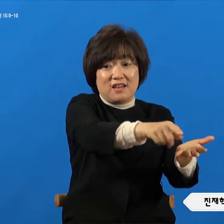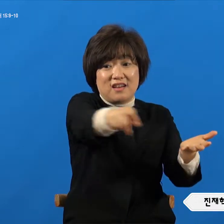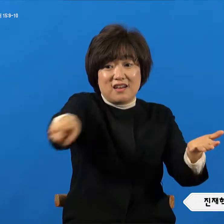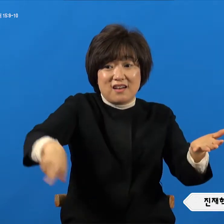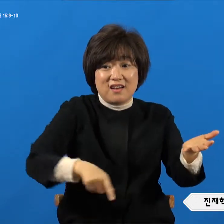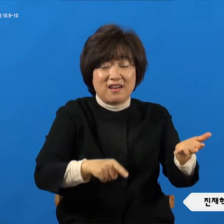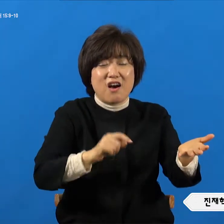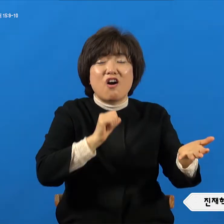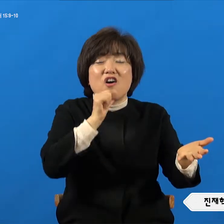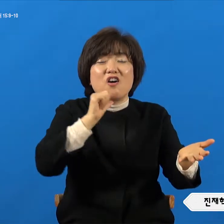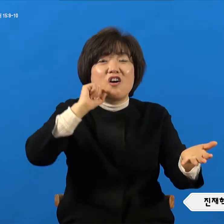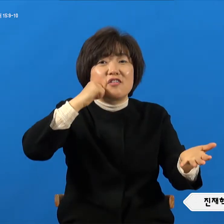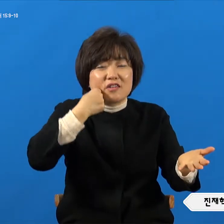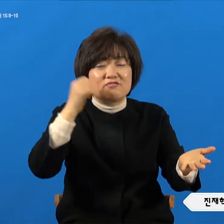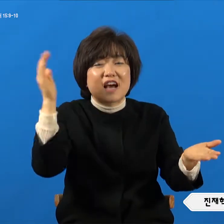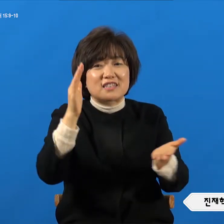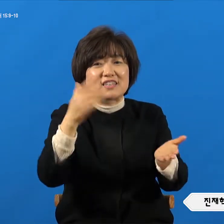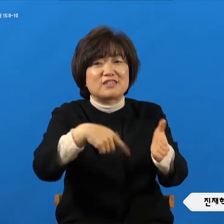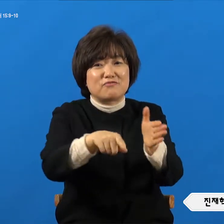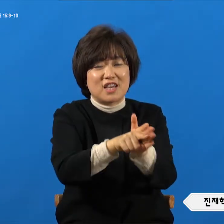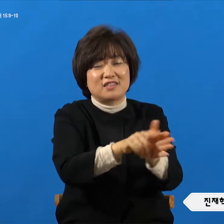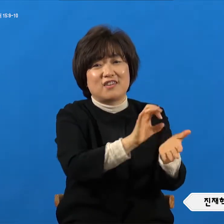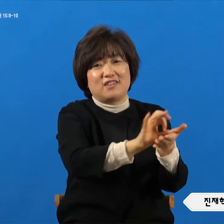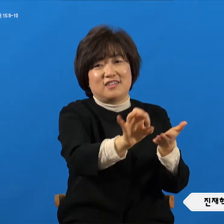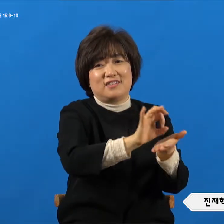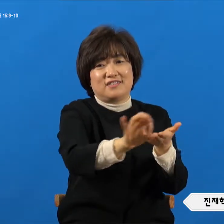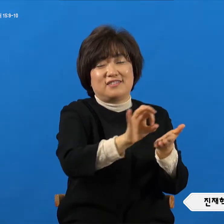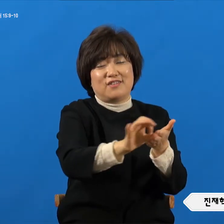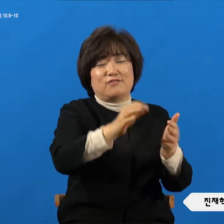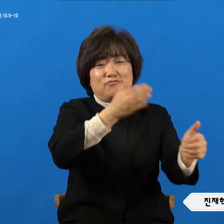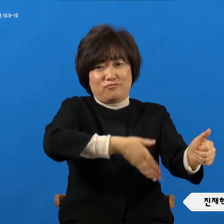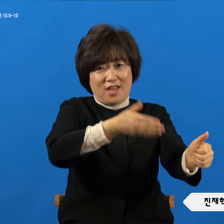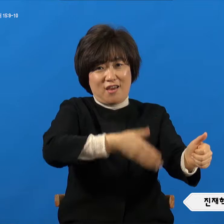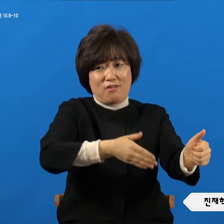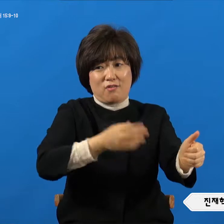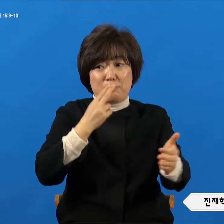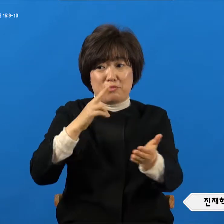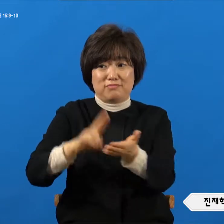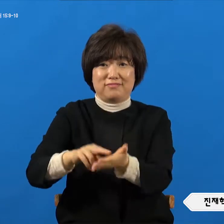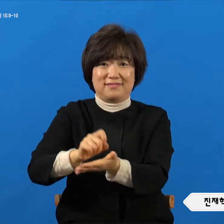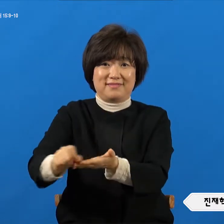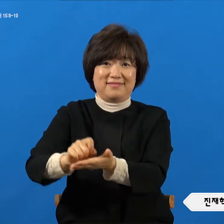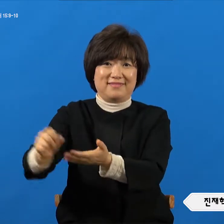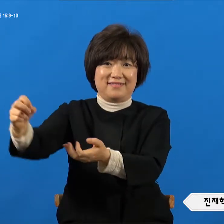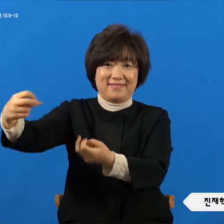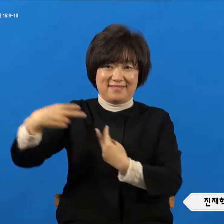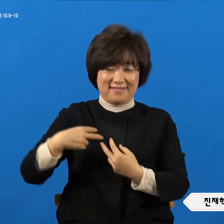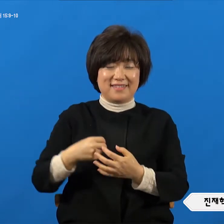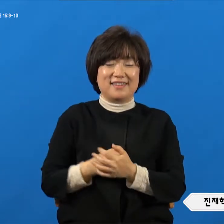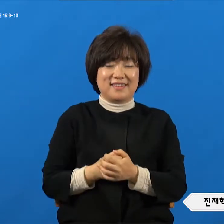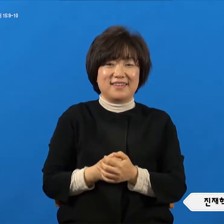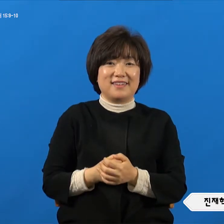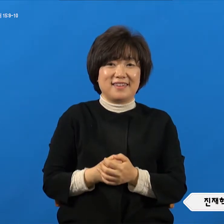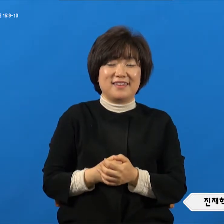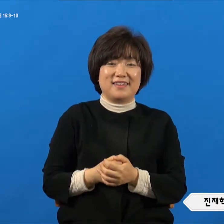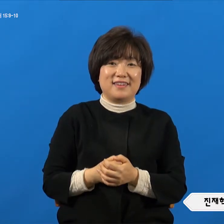장학금이 필요한 사람을 위해 사용해 주시면 감사하겠습니다. 그리고